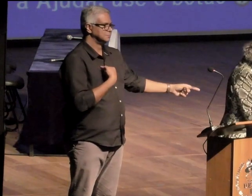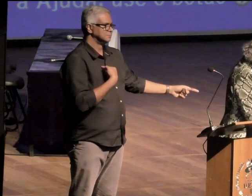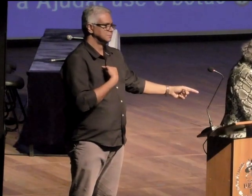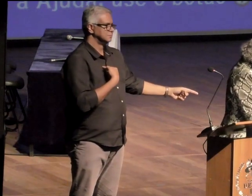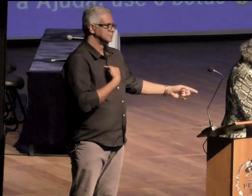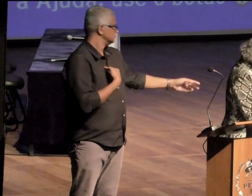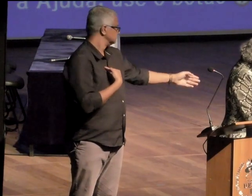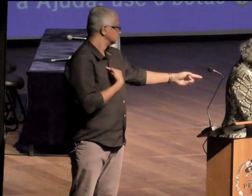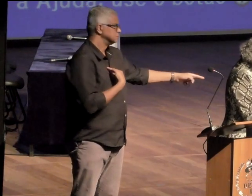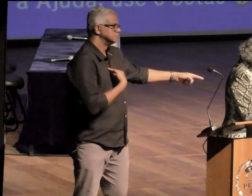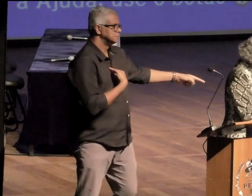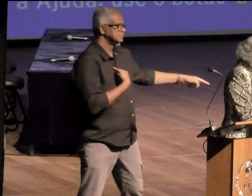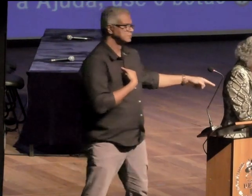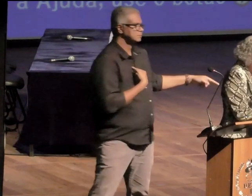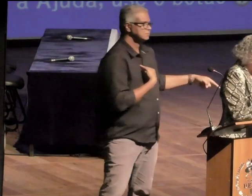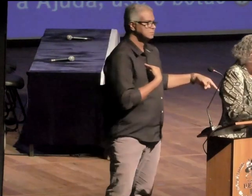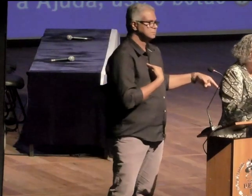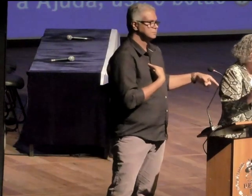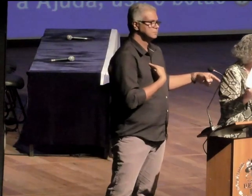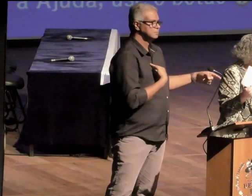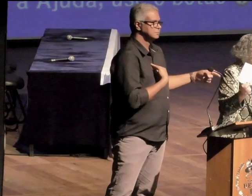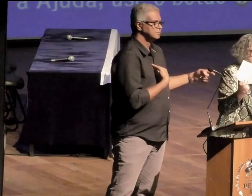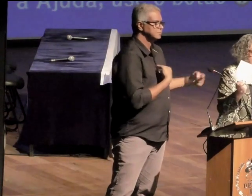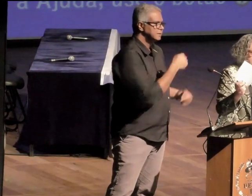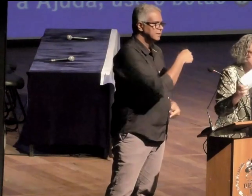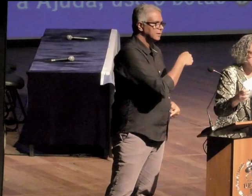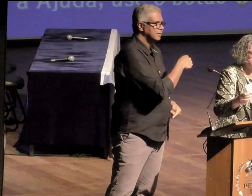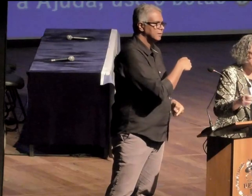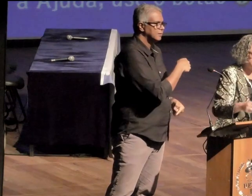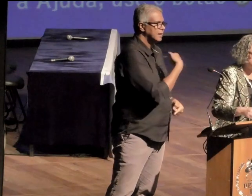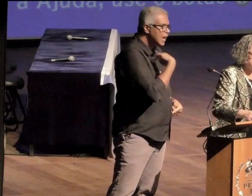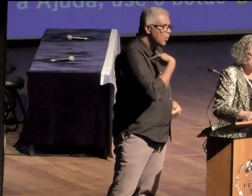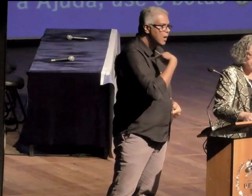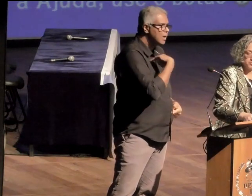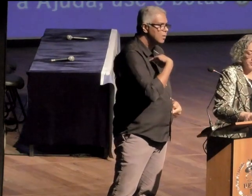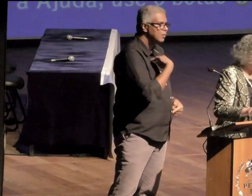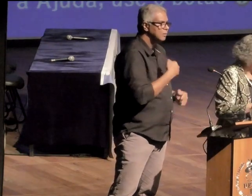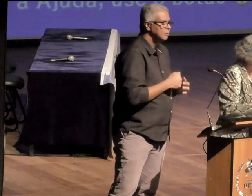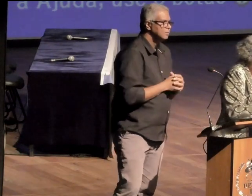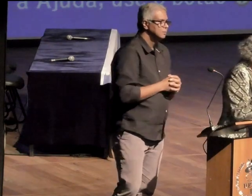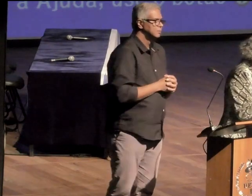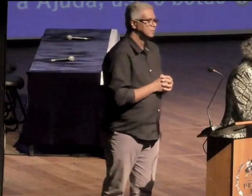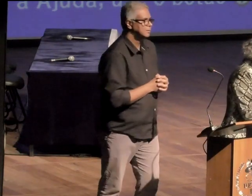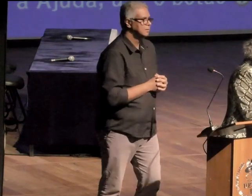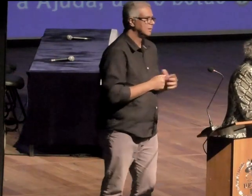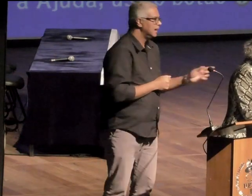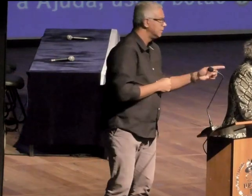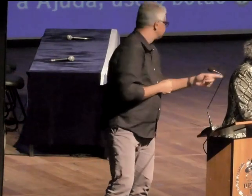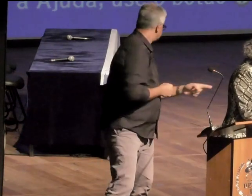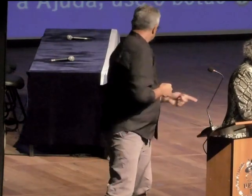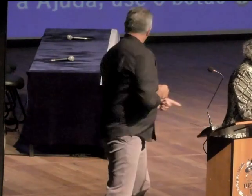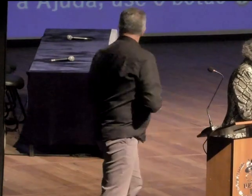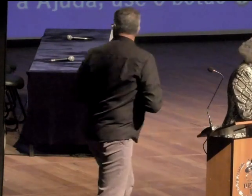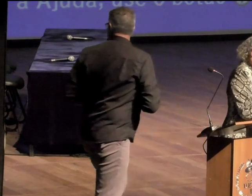direito para cozinheira escolar CBO até onde você saiu você viu pelo menos vi lá